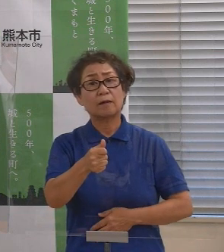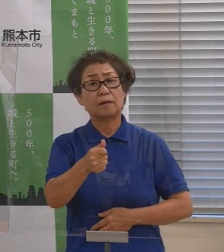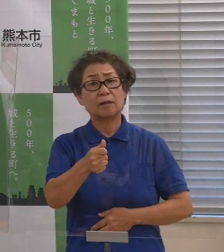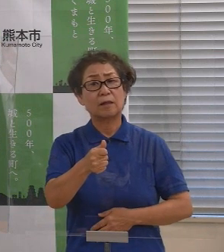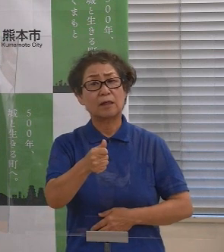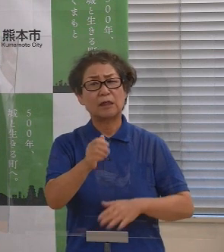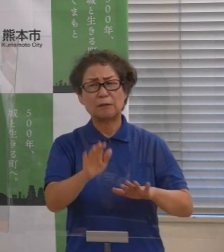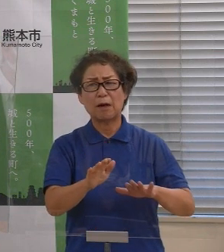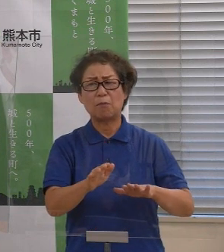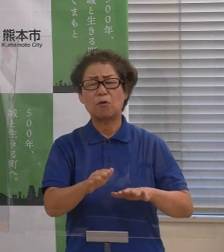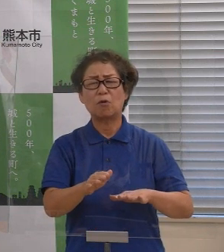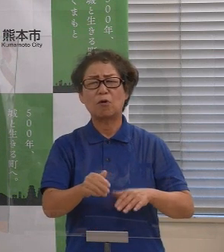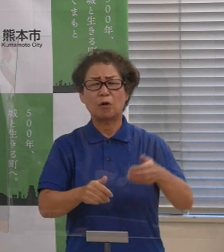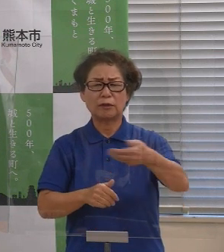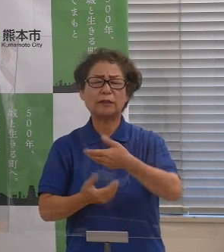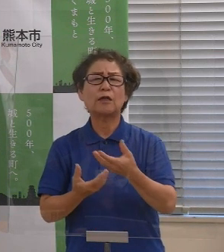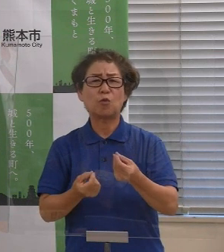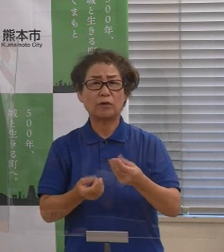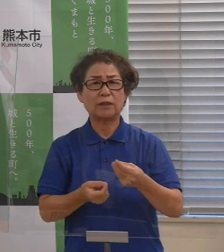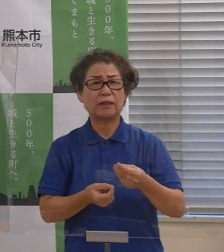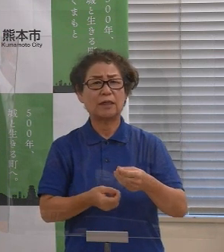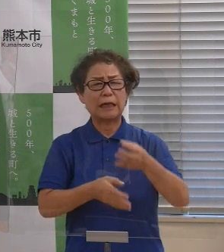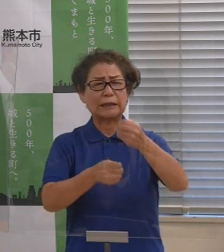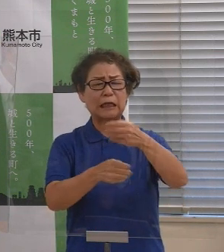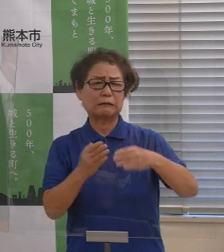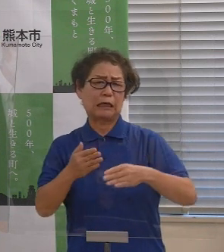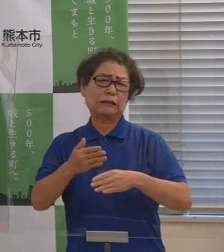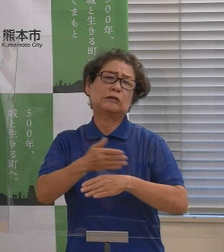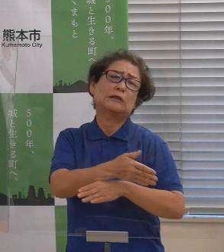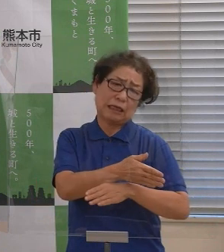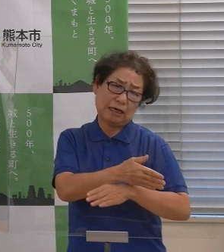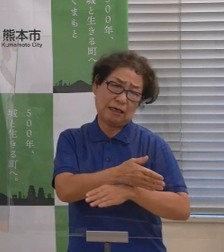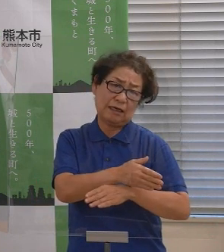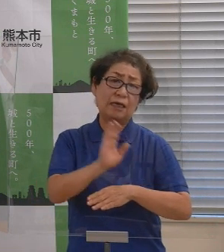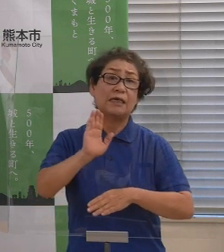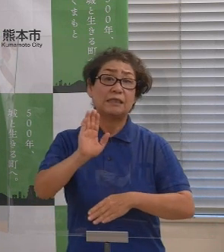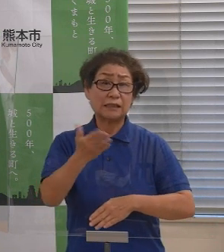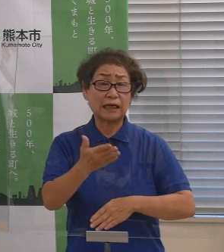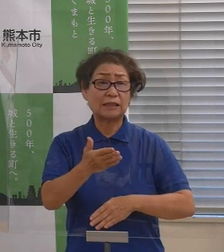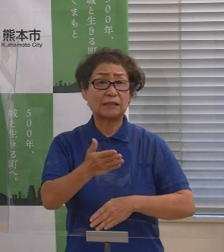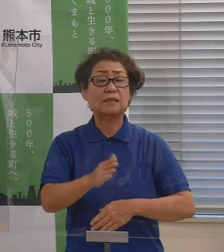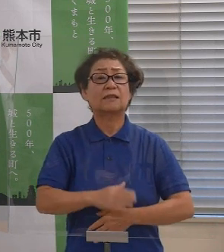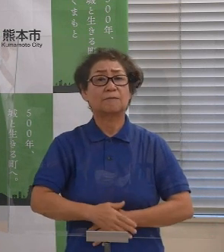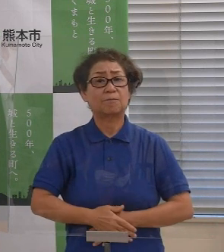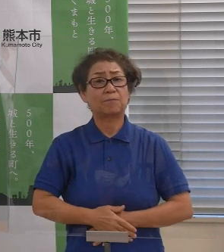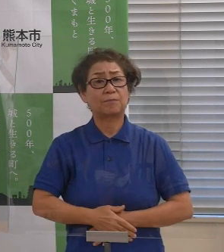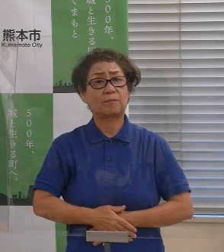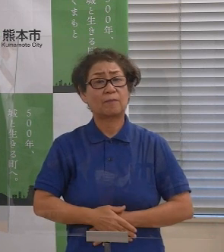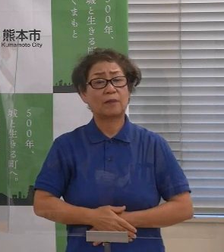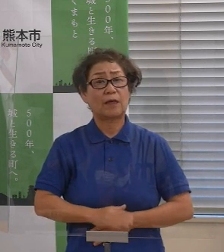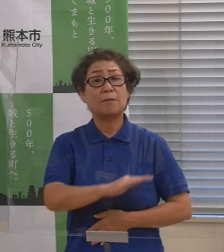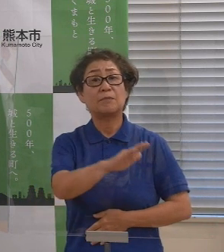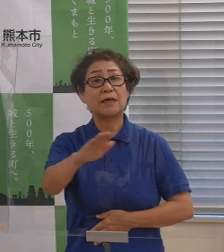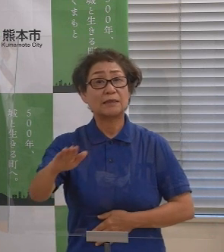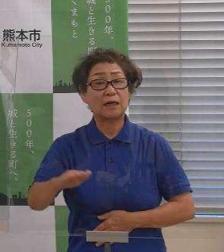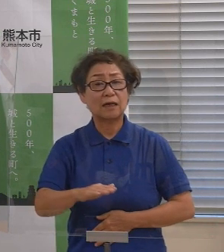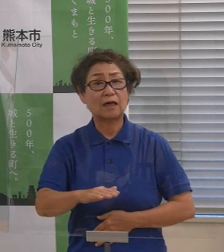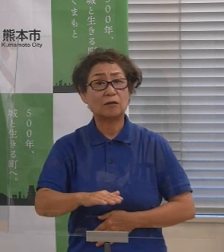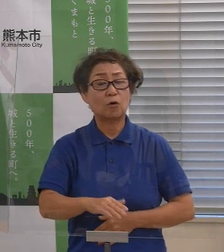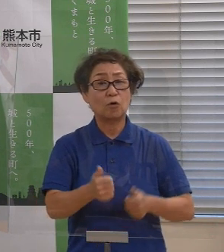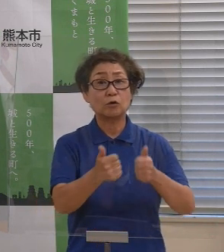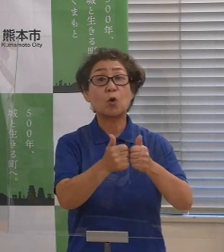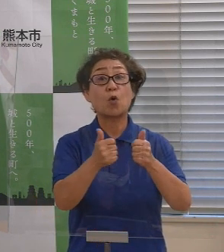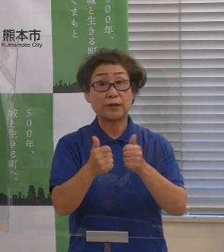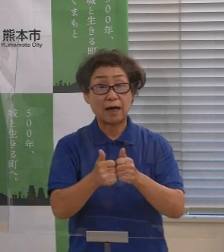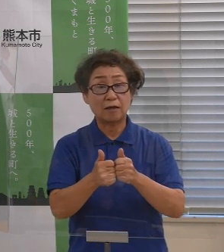時期的に今お尋ねがあった通り、期間がだいぶ過ぎてしまったんですけれども、やはり、皆さんからのですね、そういった相